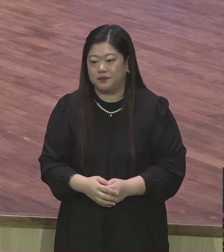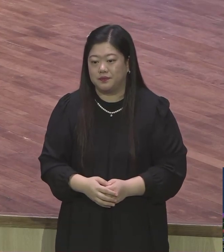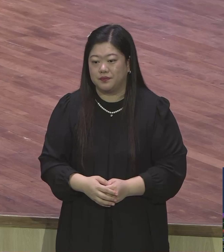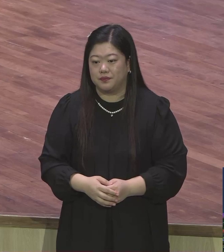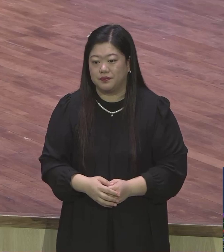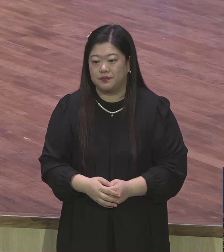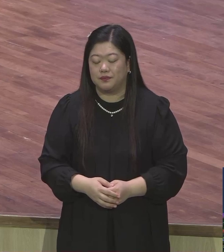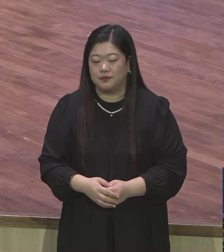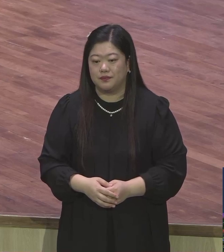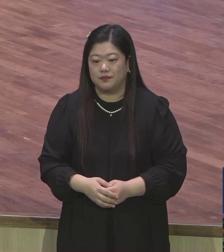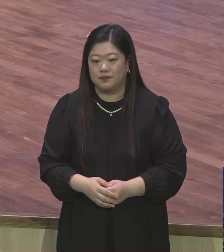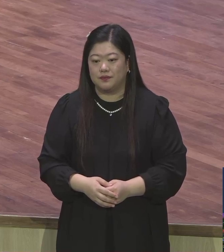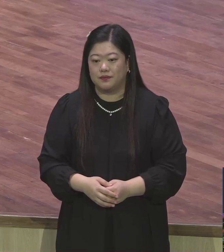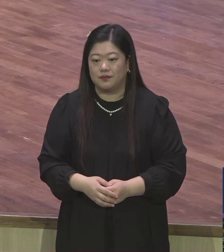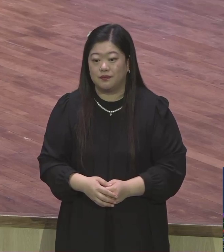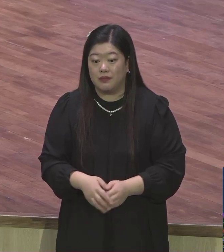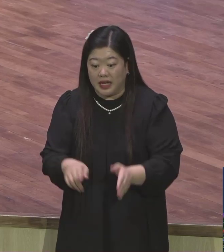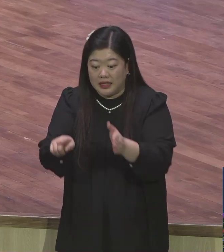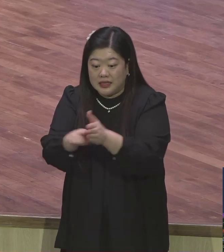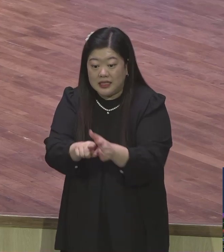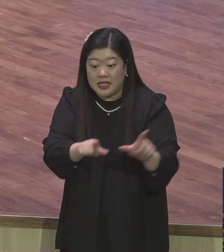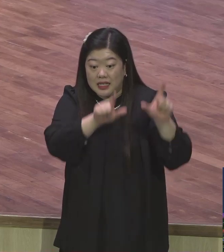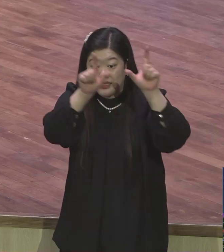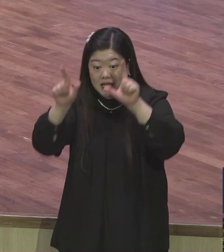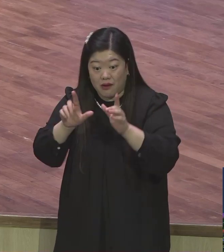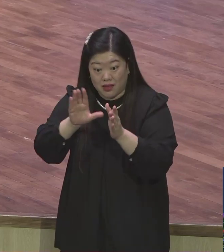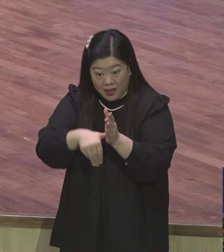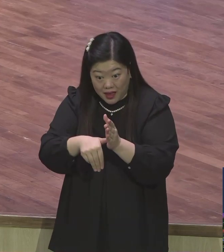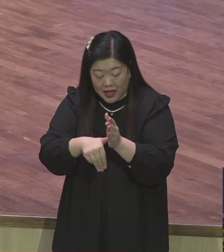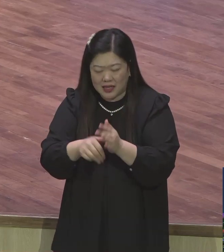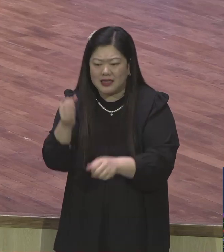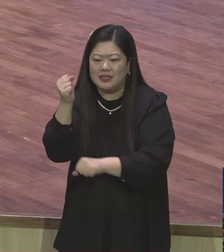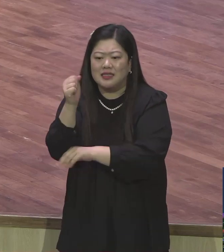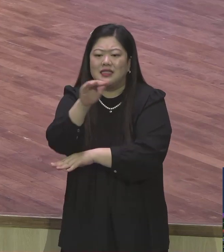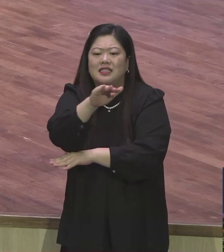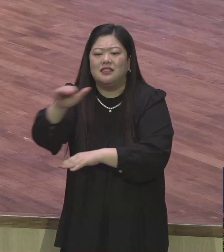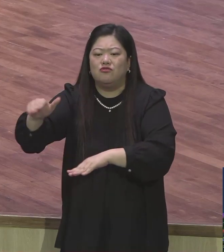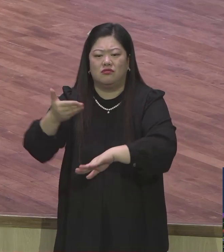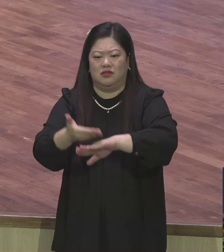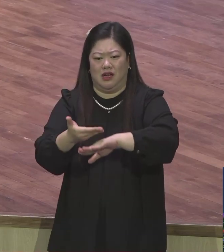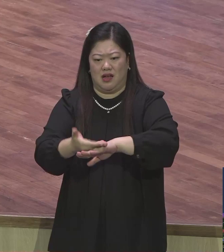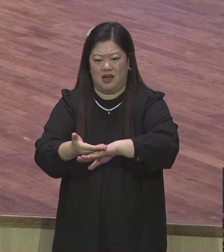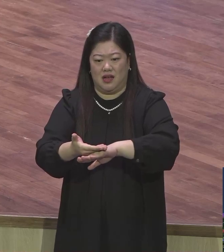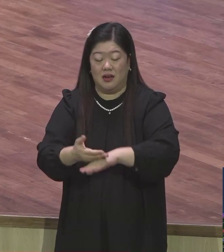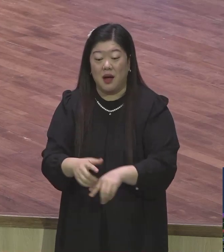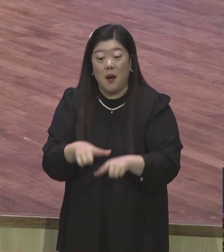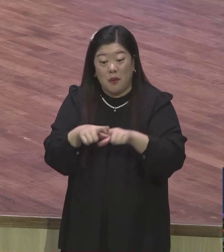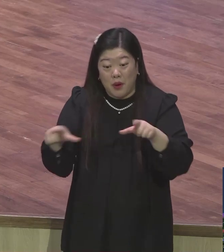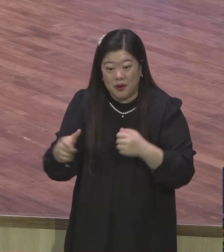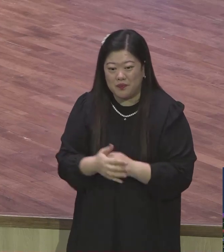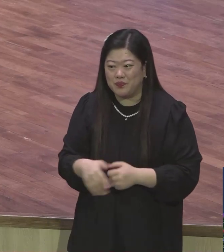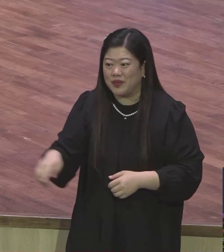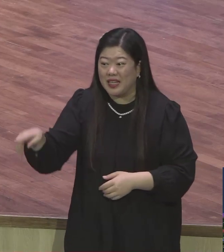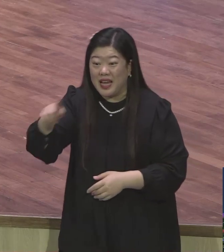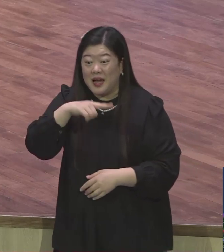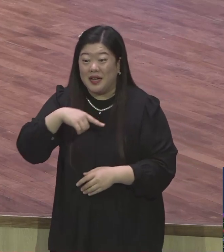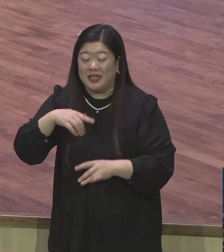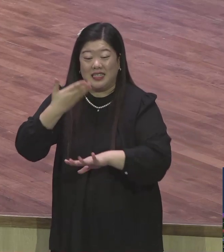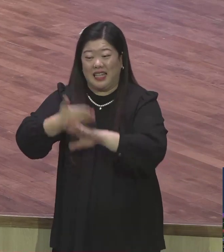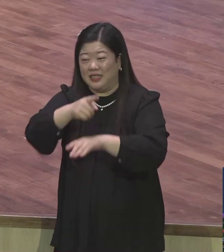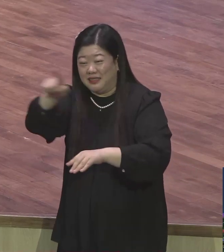신앙생활이 다르지요. 기준이 다르지요. 목을 내놨다. 내 말 한마디 안 먹어준다고 시험당하는 수준